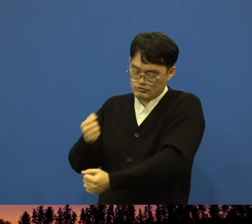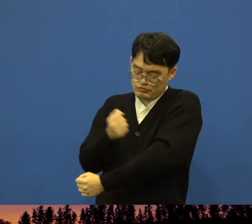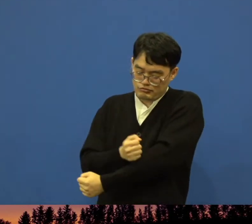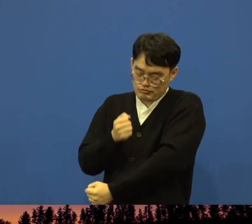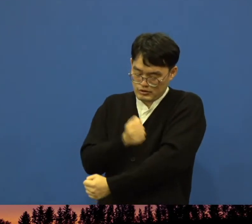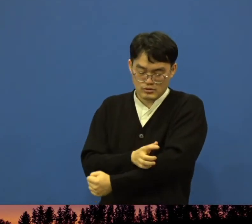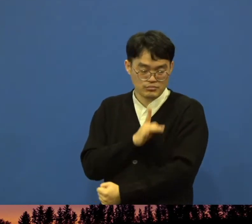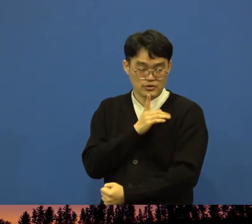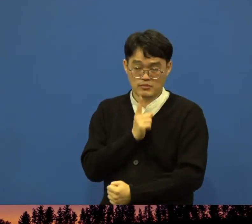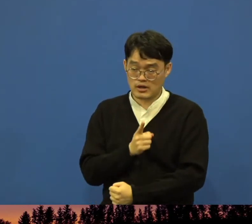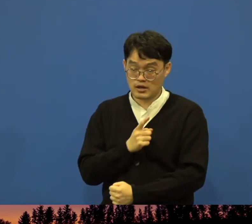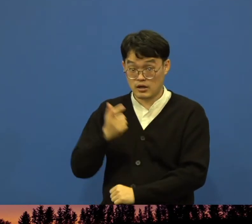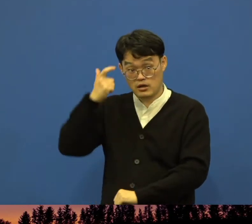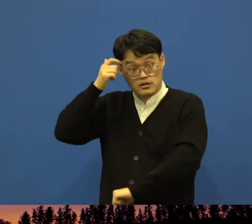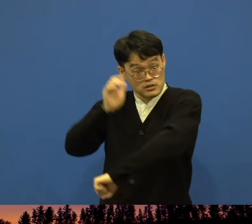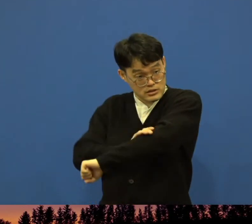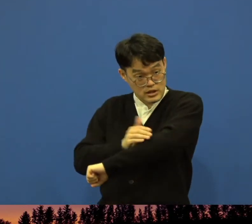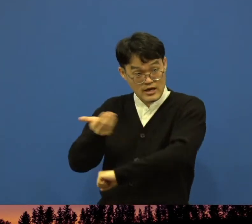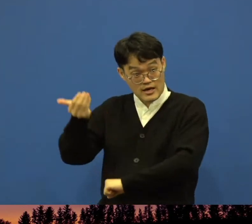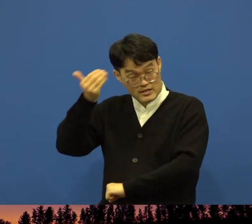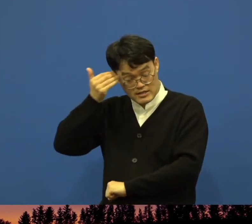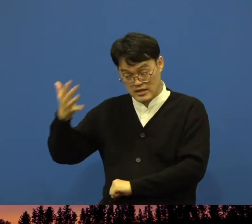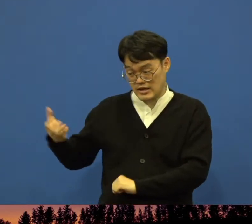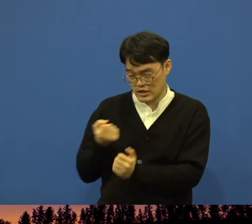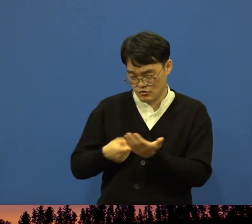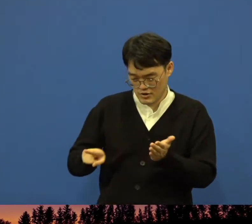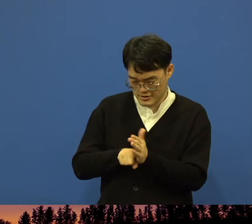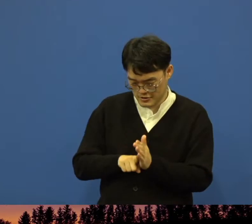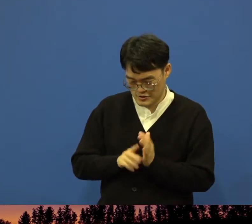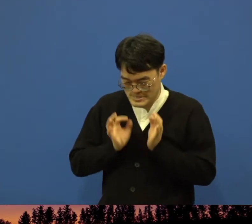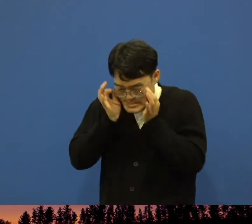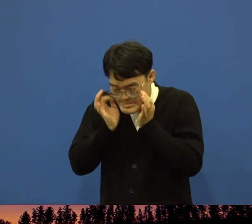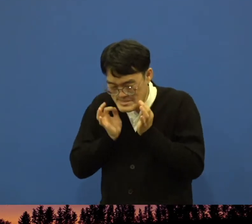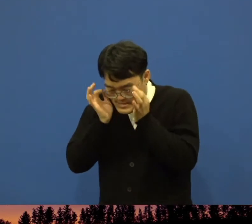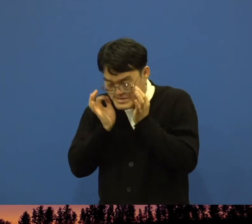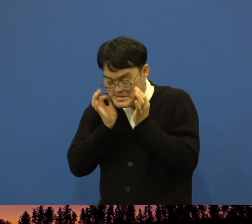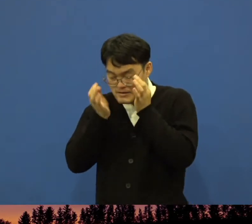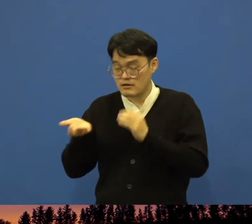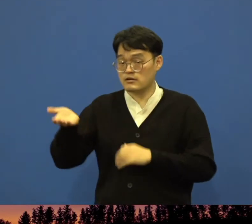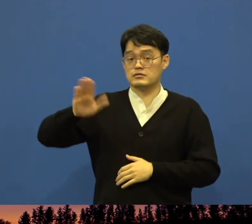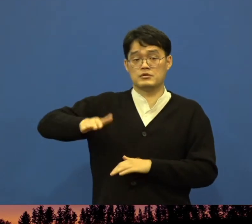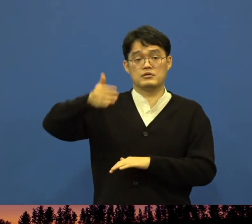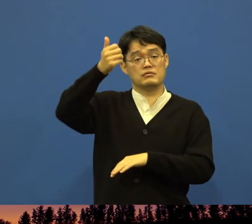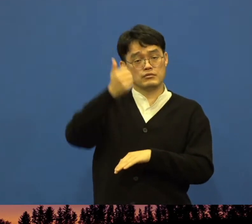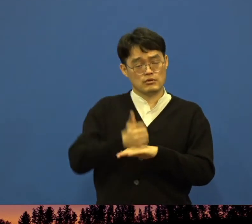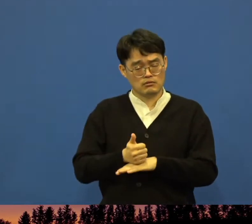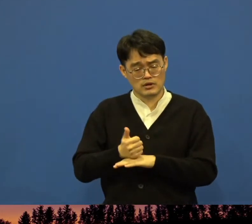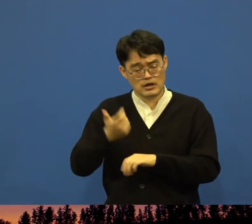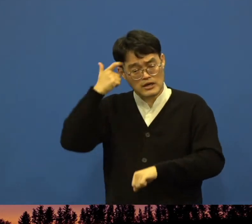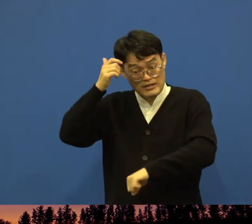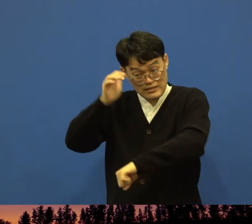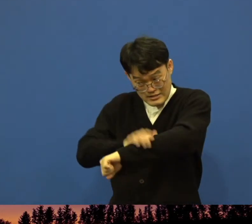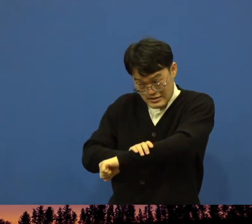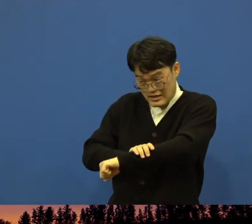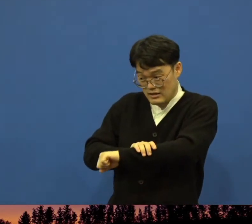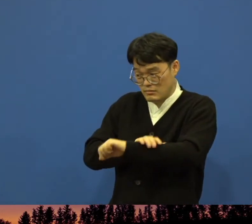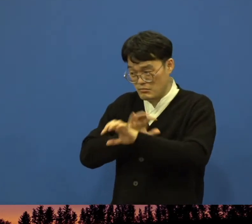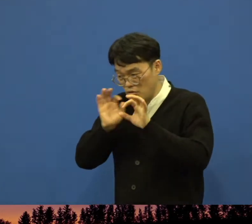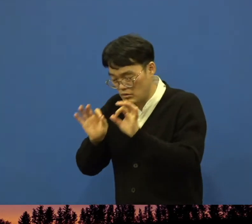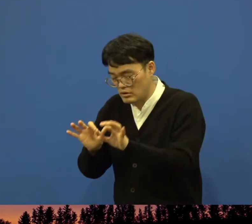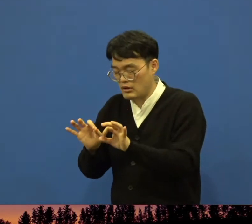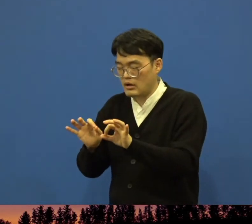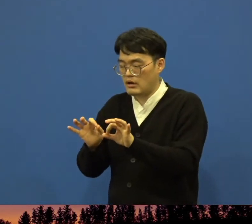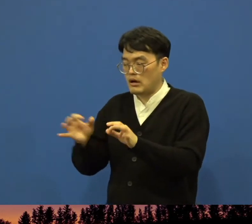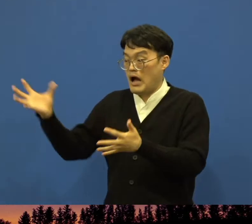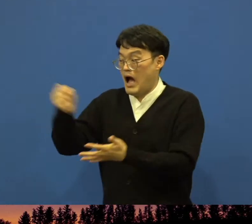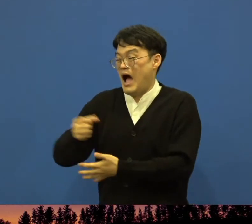예, 지혜와 지식을 가지기 위해서 노력을 많이 했지만 그것도 다 바람을 잡는 것 같다는 거예요. 그래서